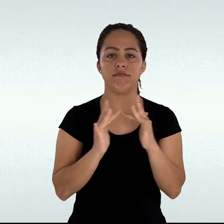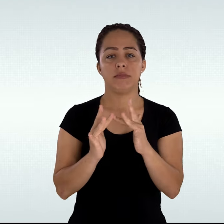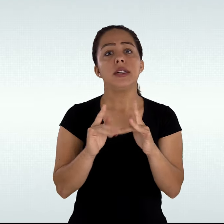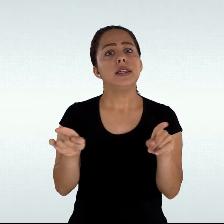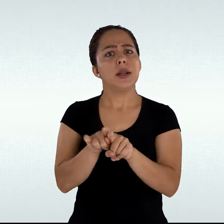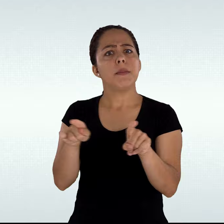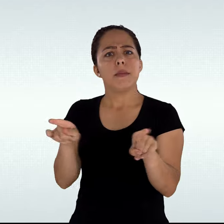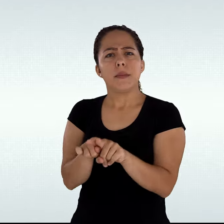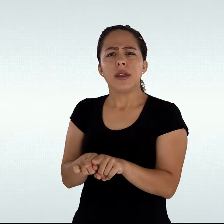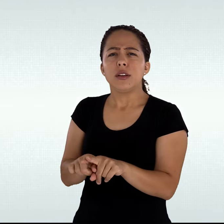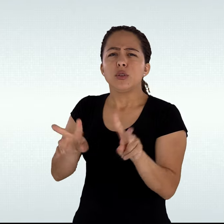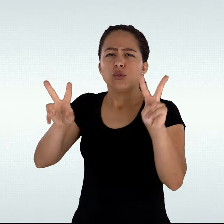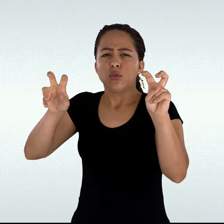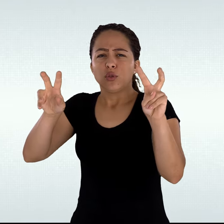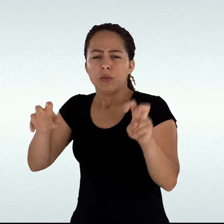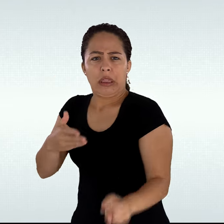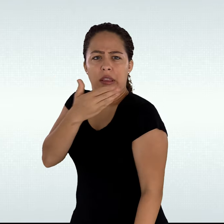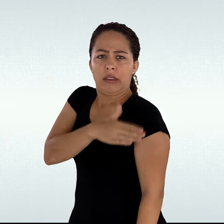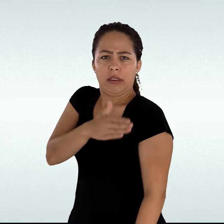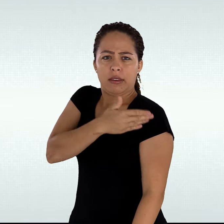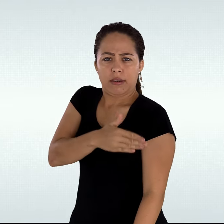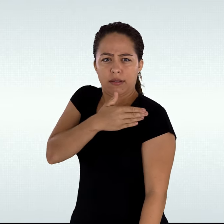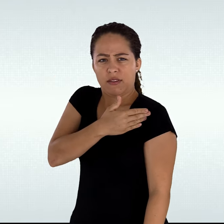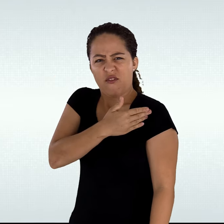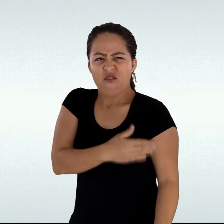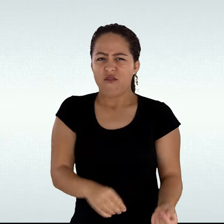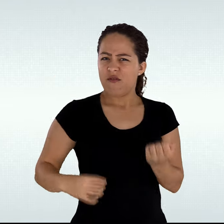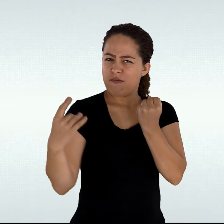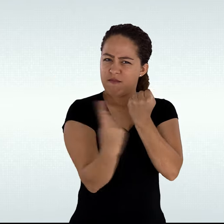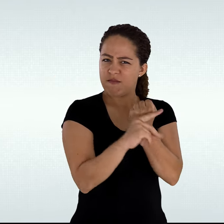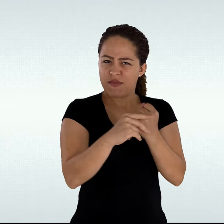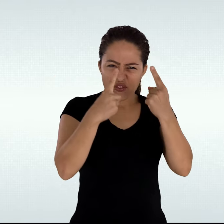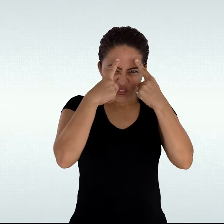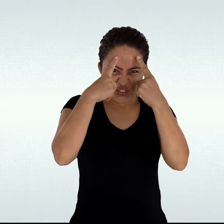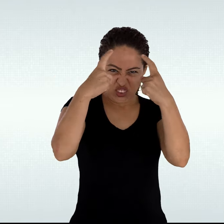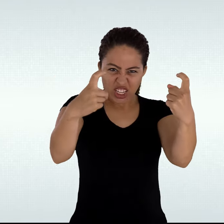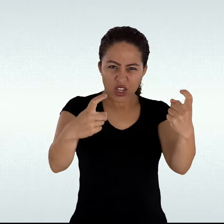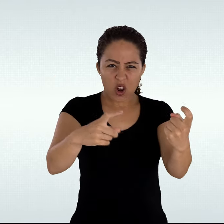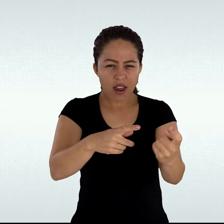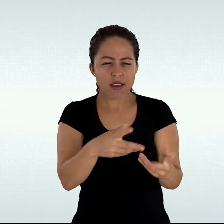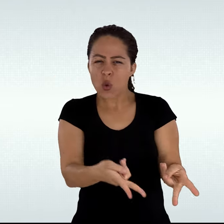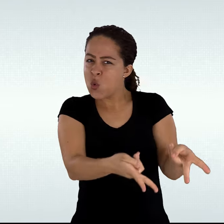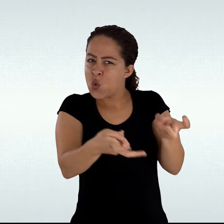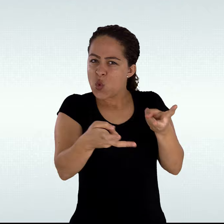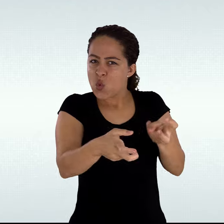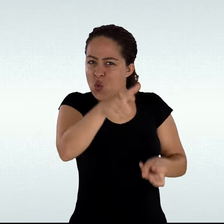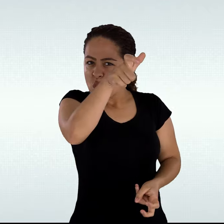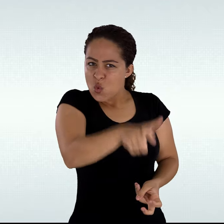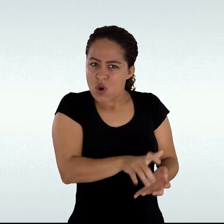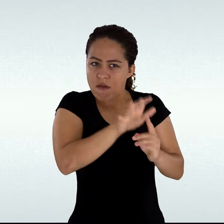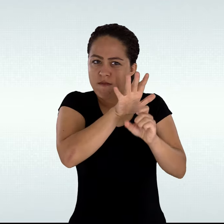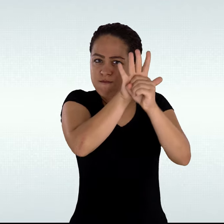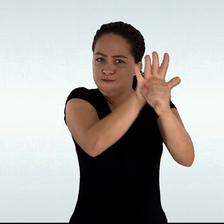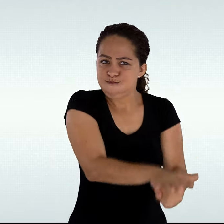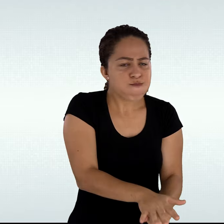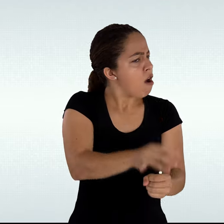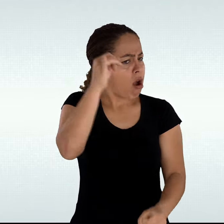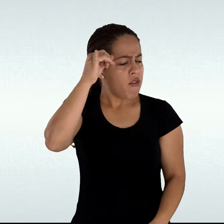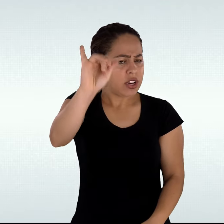além de colocá-los a salvo de toda forma de negligência, discriminação, exploração, violência,